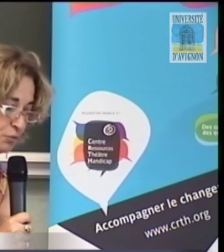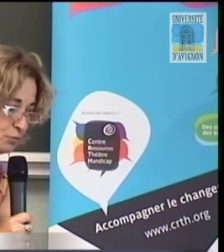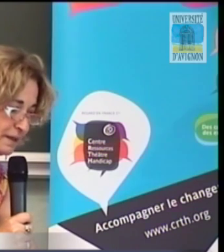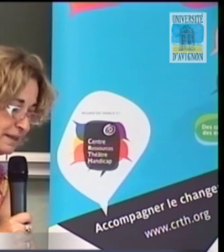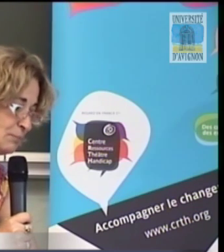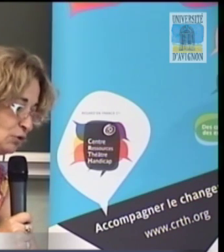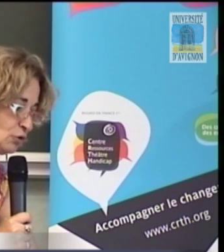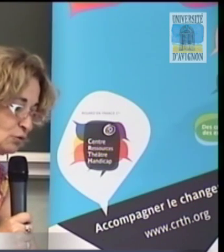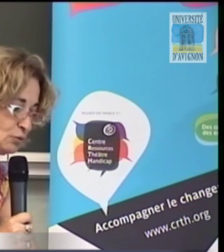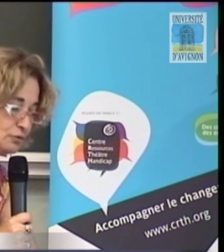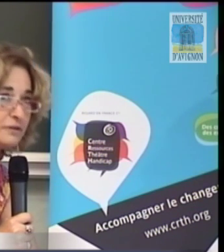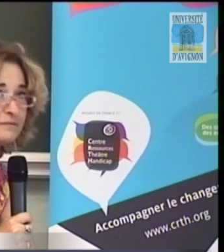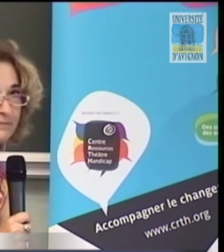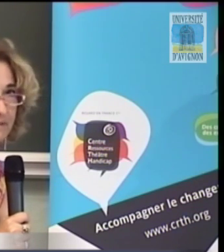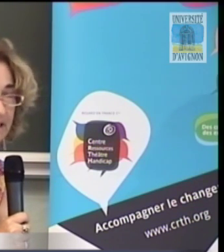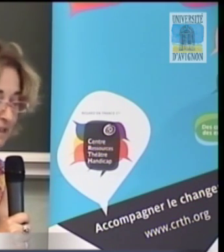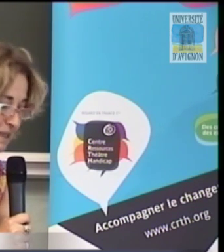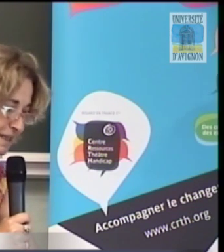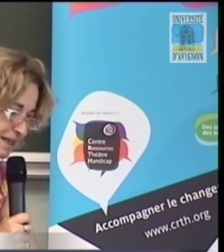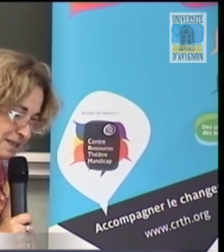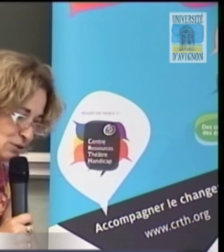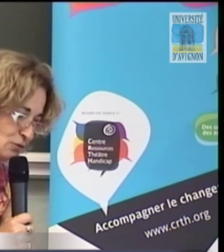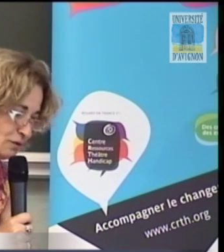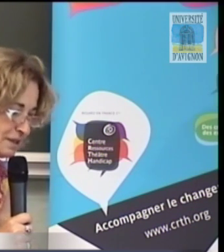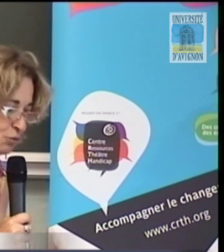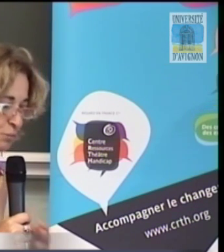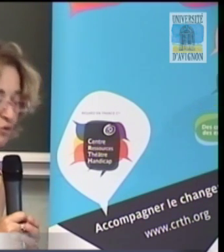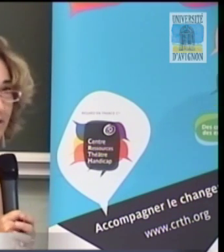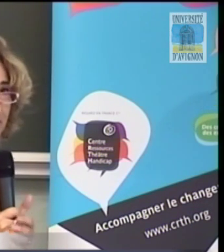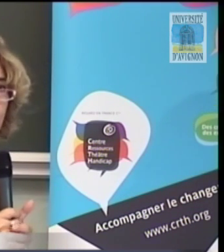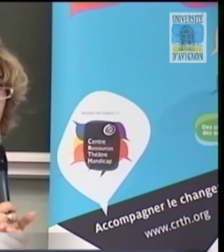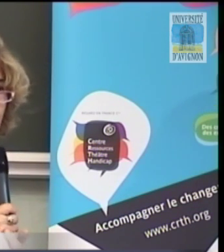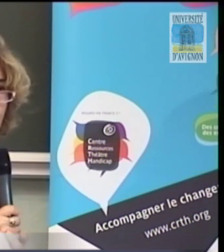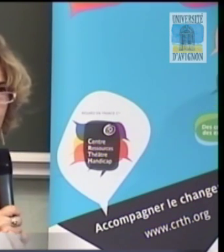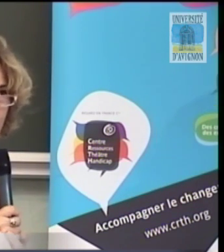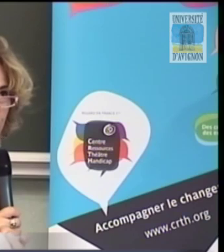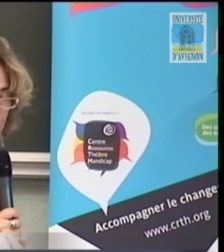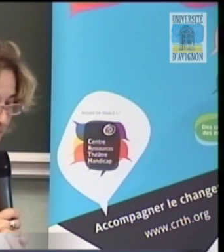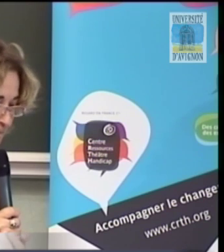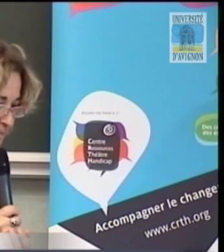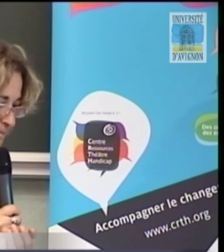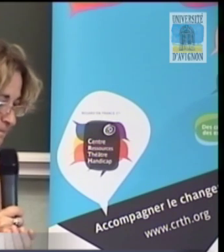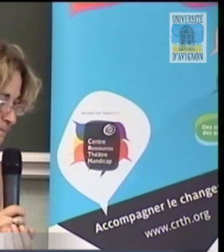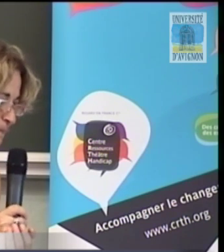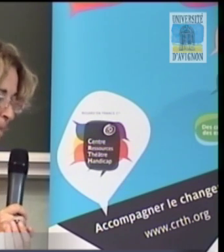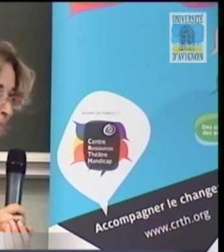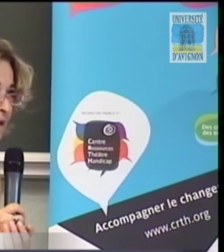ont des besoins à prendre en compte et ceux qui ont besoin de se rendre compte.